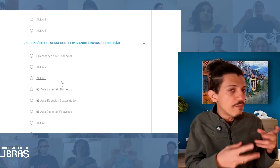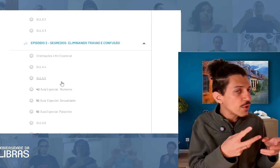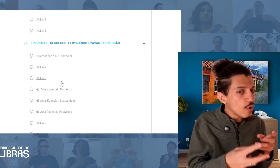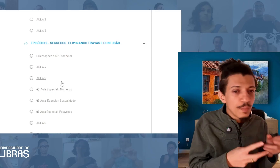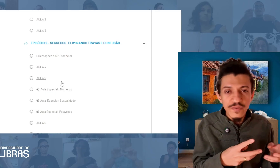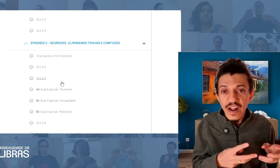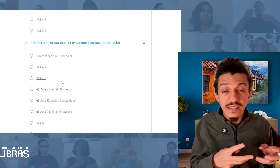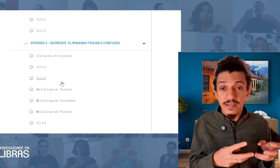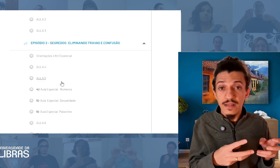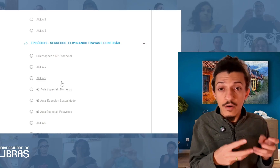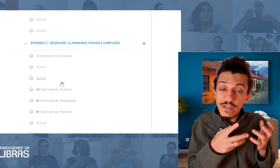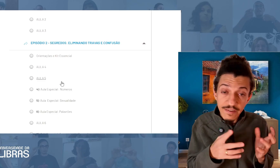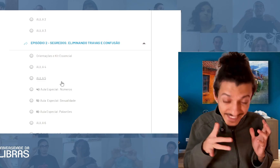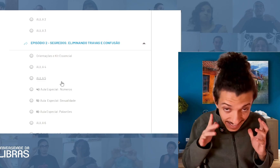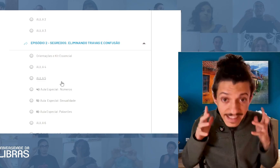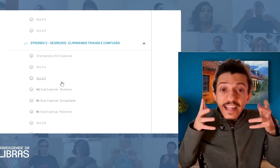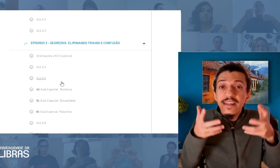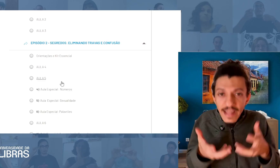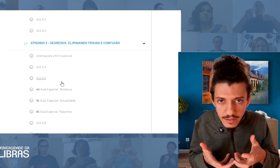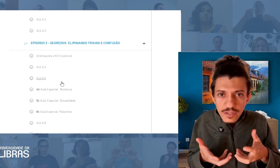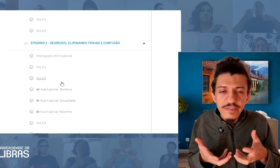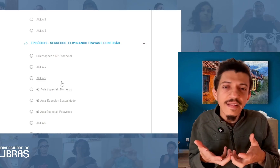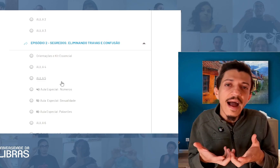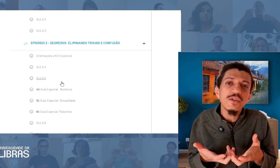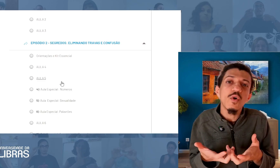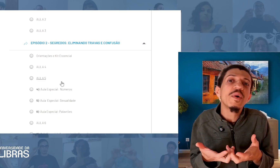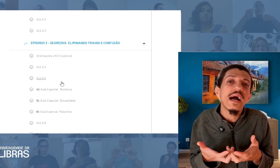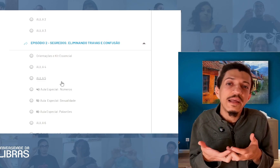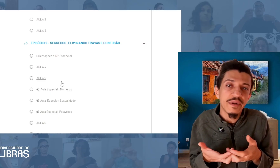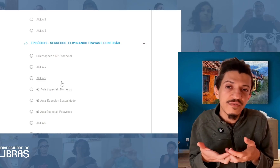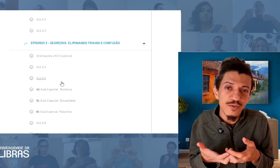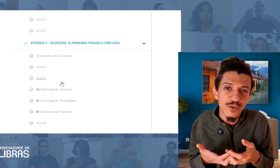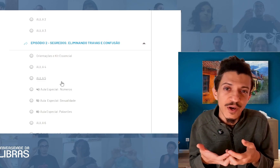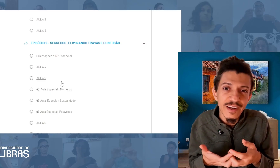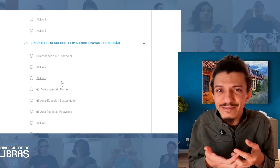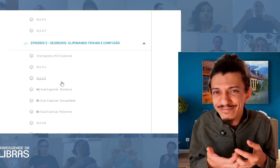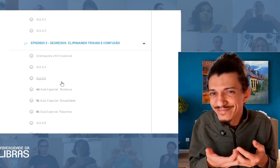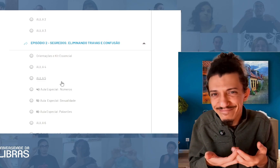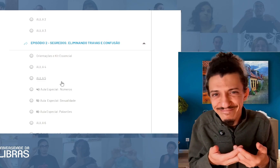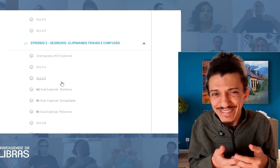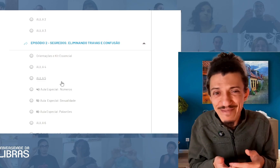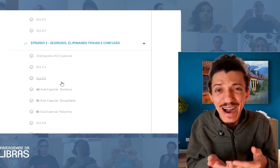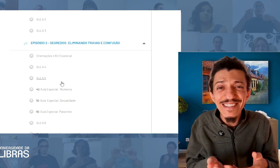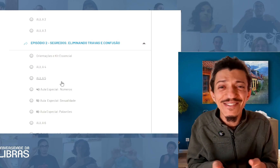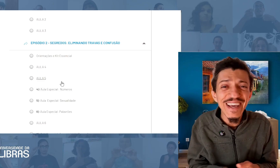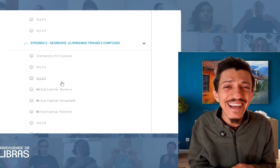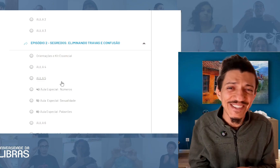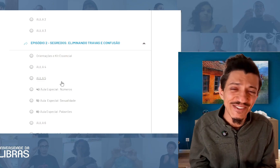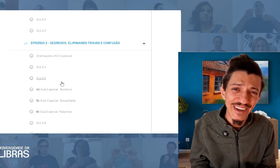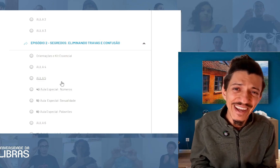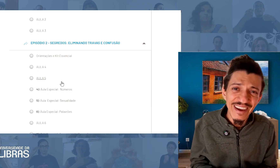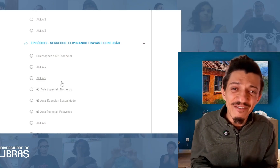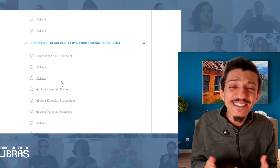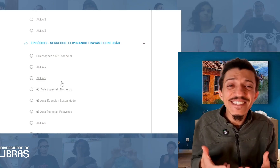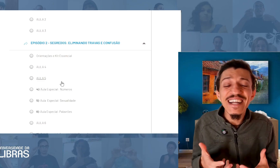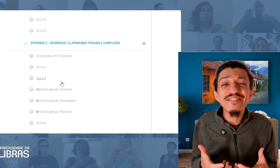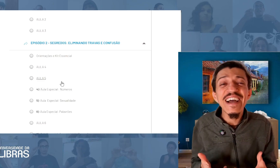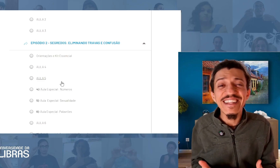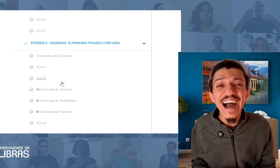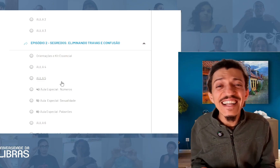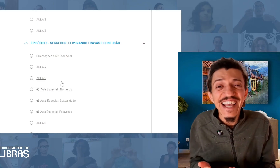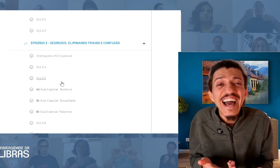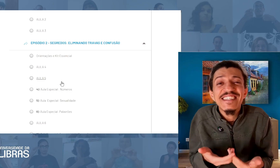é que monta algumas frases. Não, você está entendendo de verdade como que a Libras funciona. E mais do que isso, você está